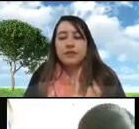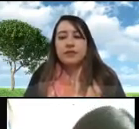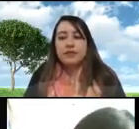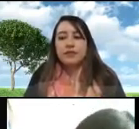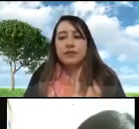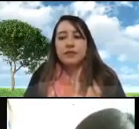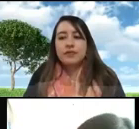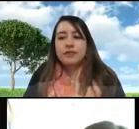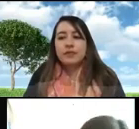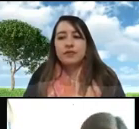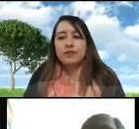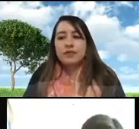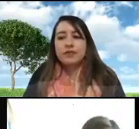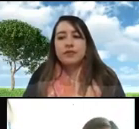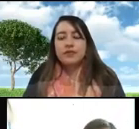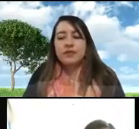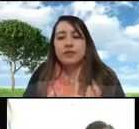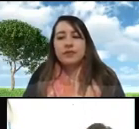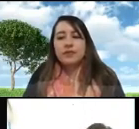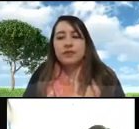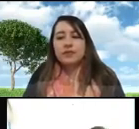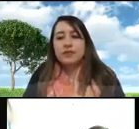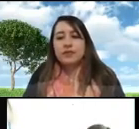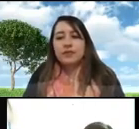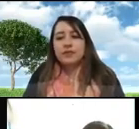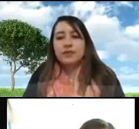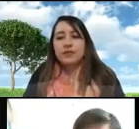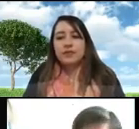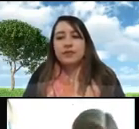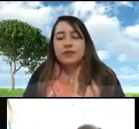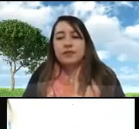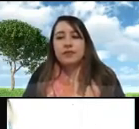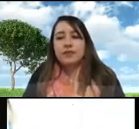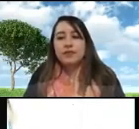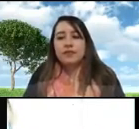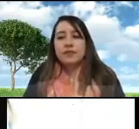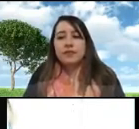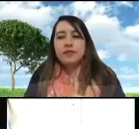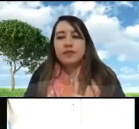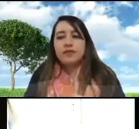Se encuentra en África, América del Sur, Australia e India.